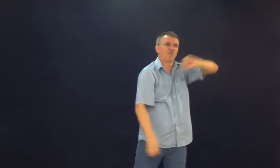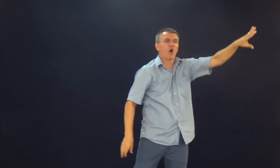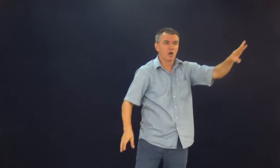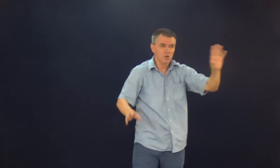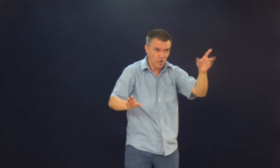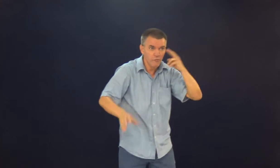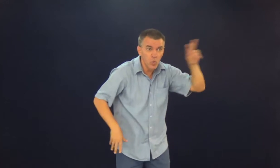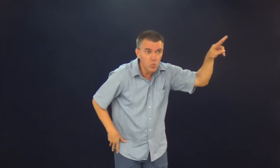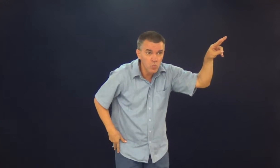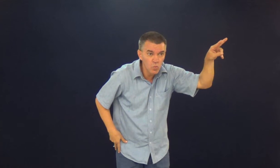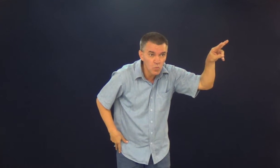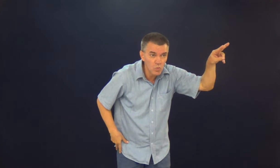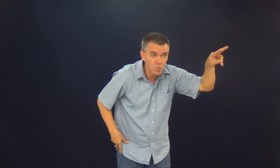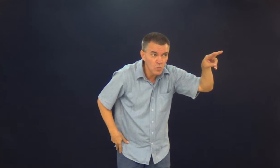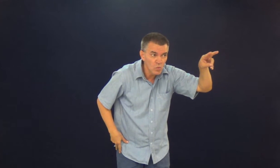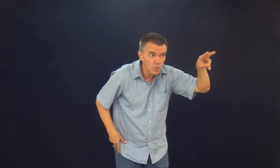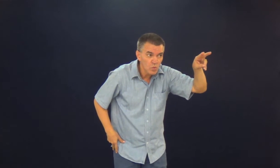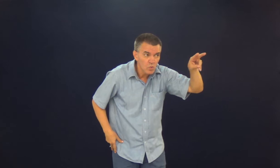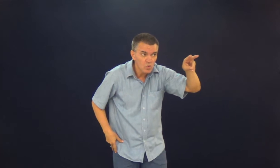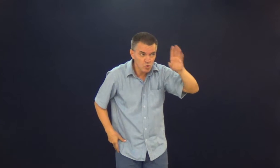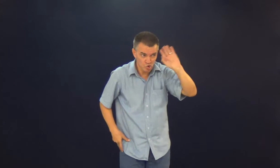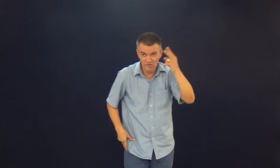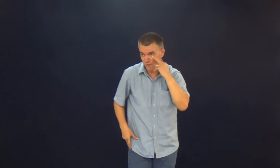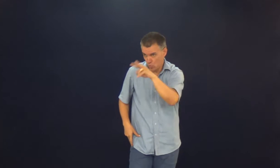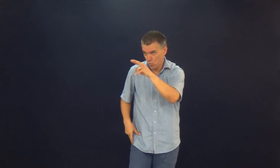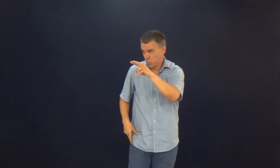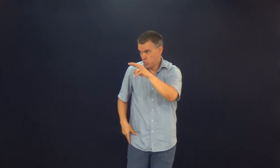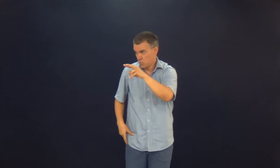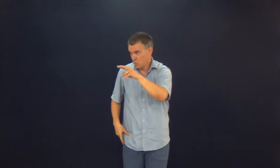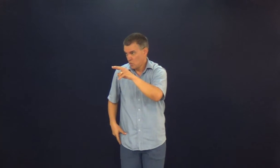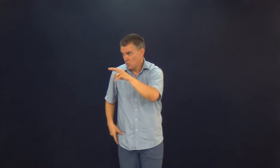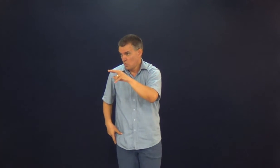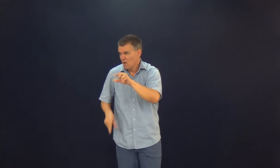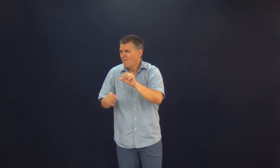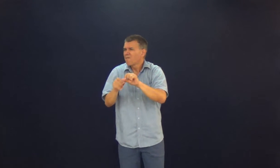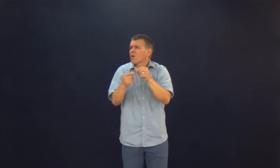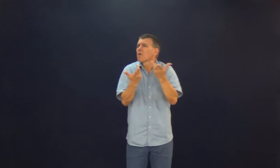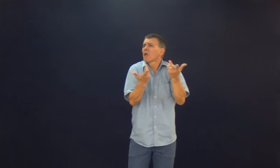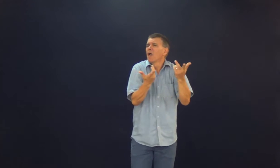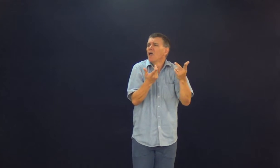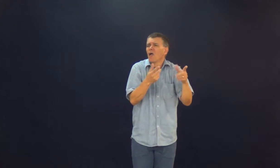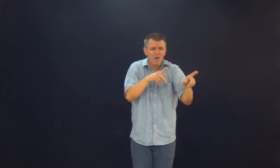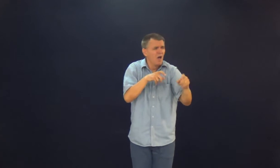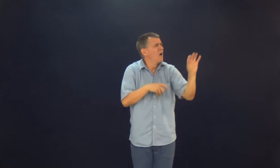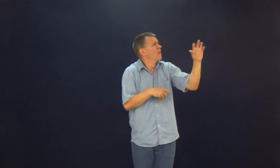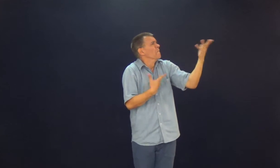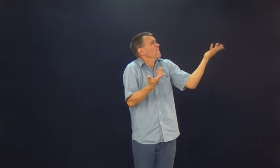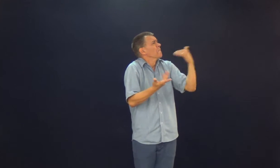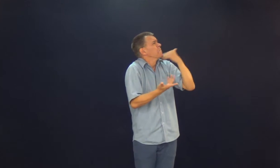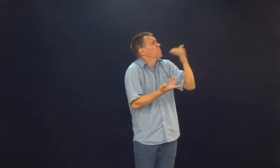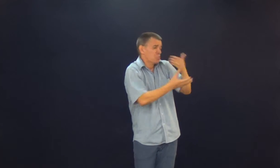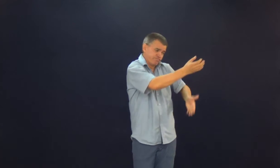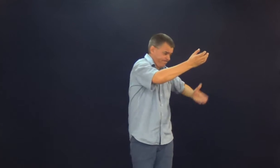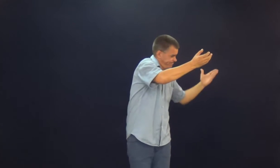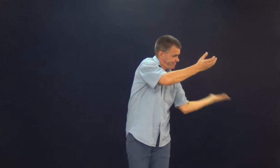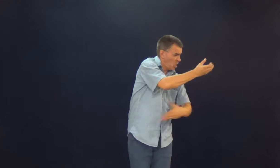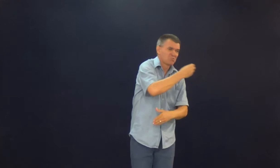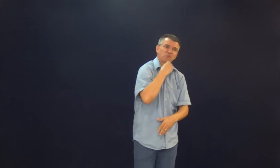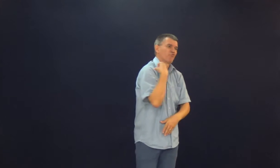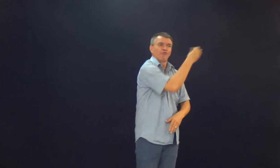depois disso nossa casa seja uma árvore estava secando você cortou jogou fora pra nada se